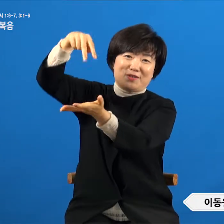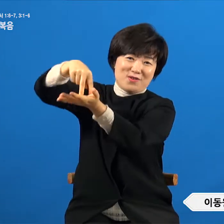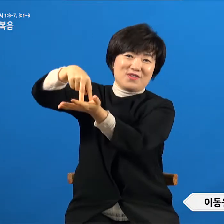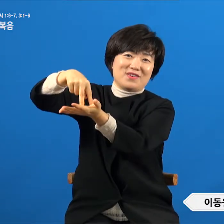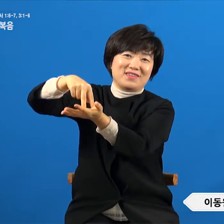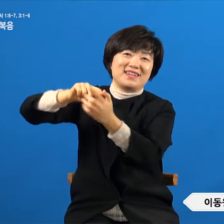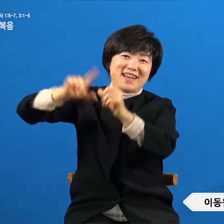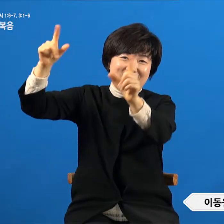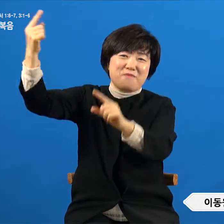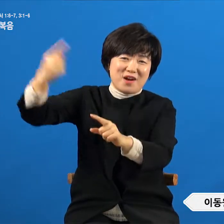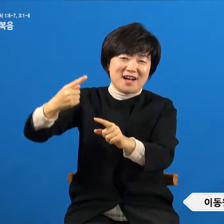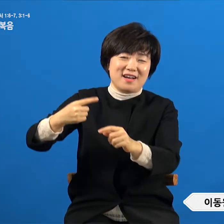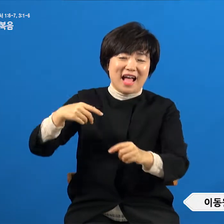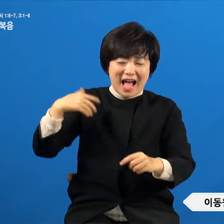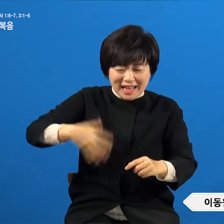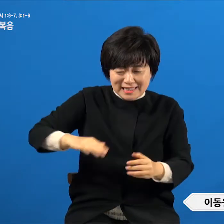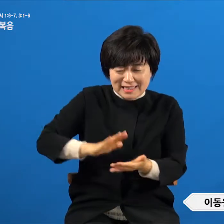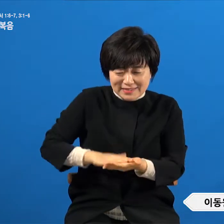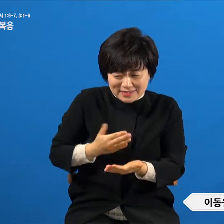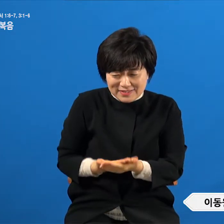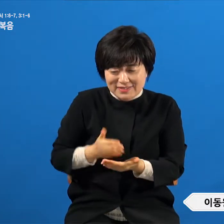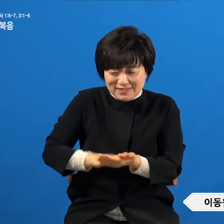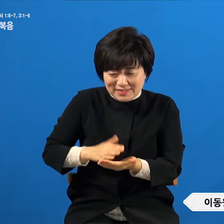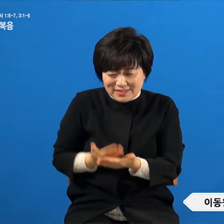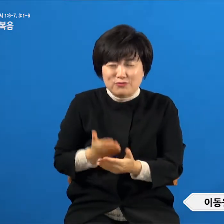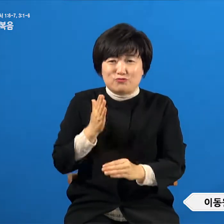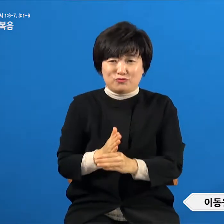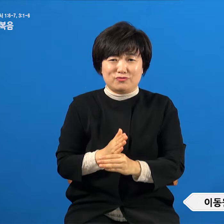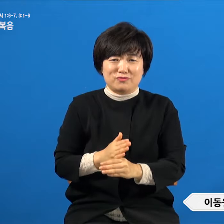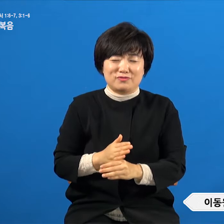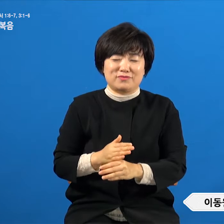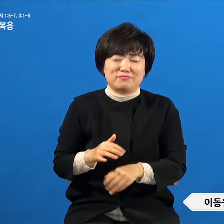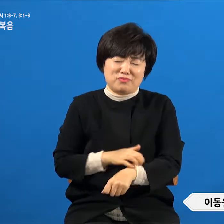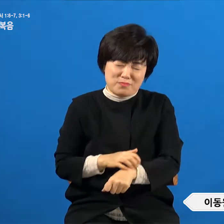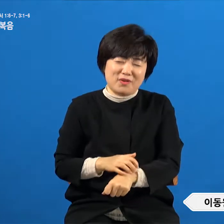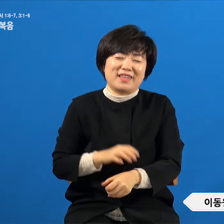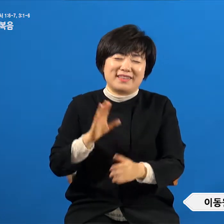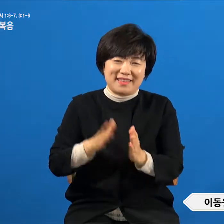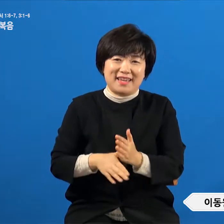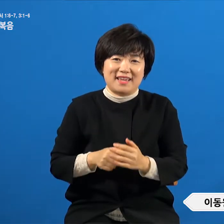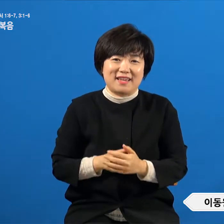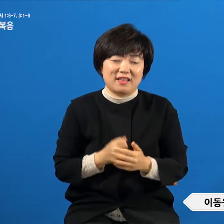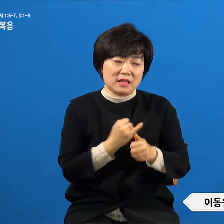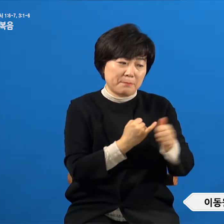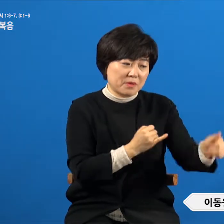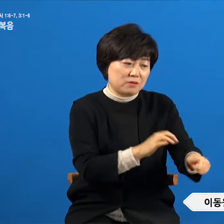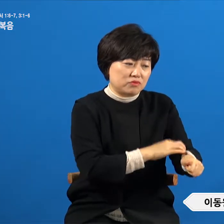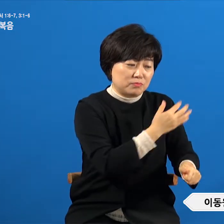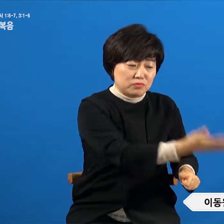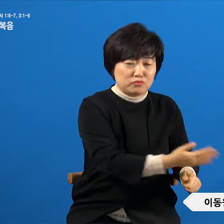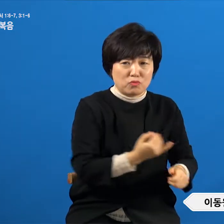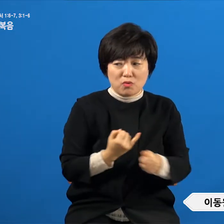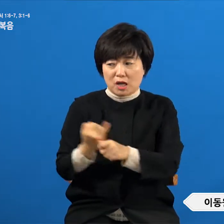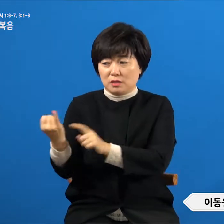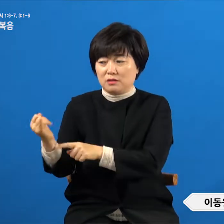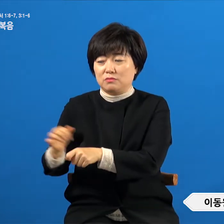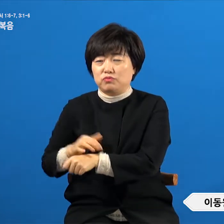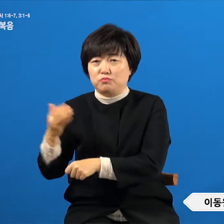중이에요. 그래서 불편하기 짝이 없습니다. 그래서 남편에게 불편을 끼치고 아내에게 불편을